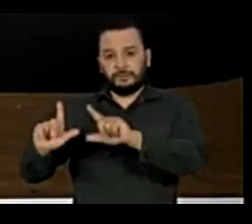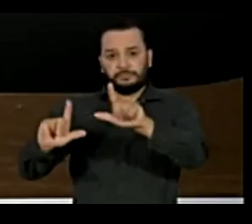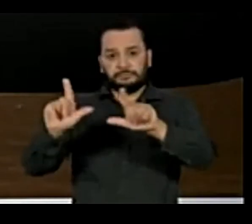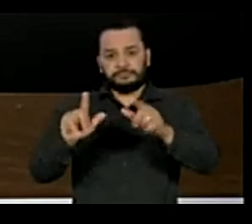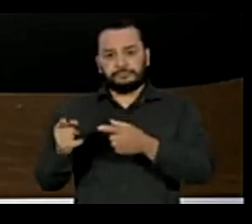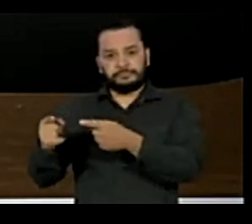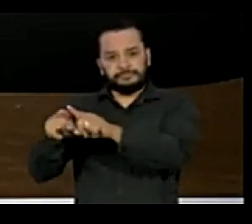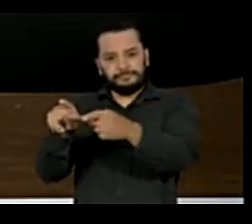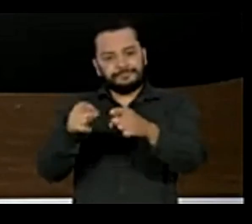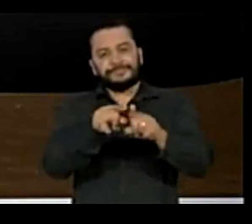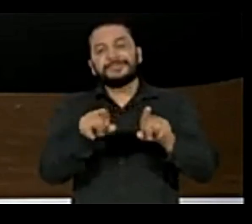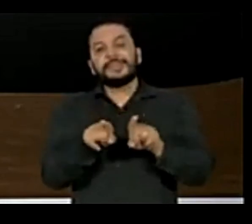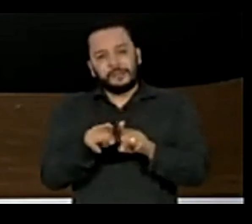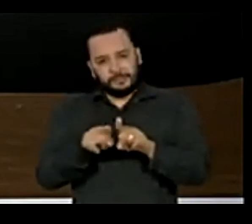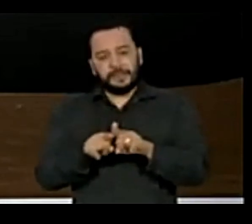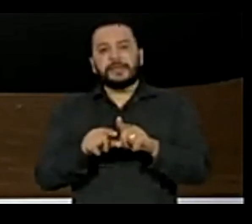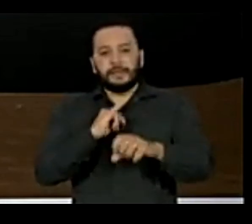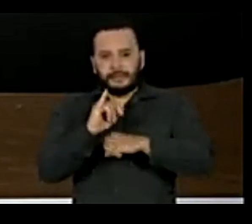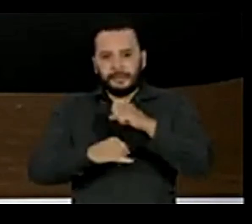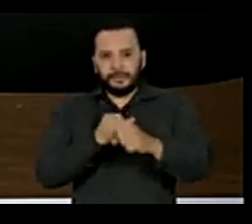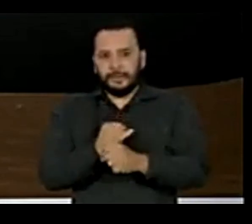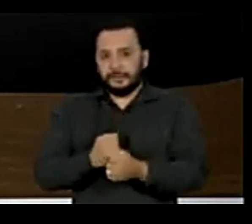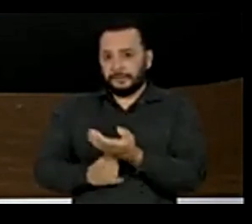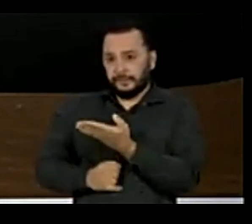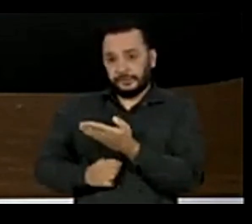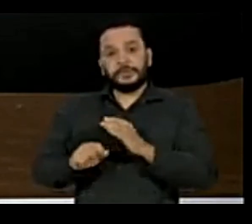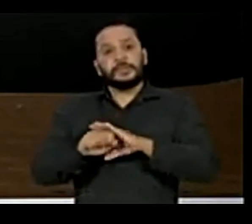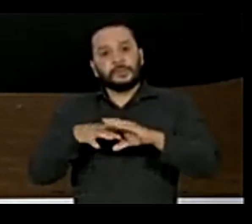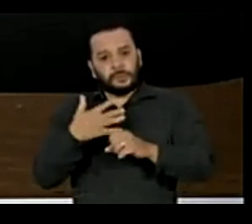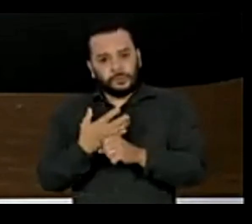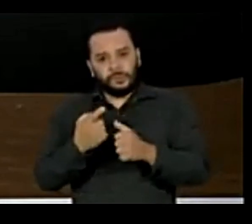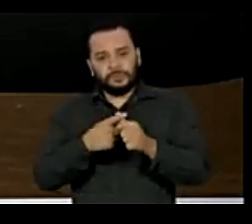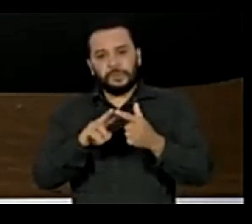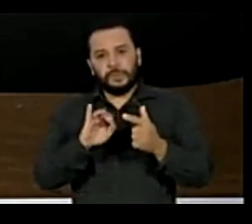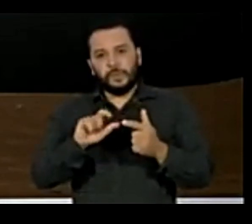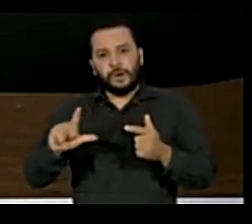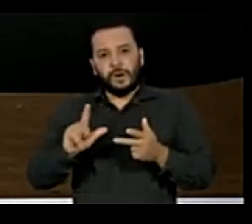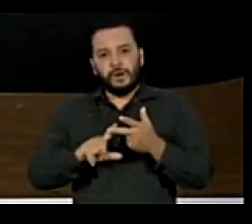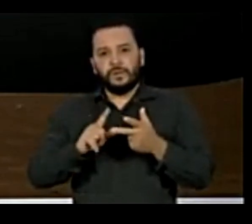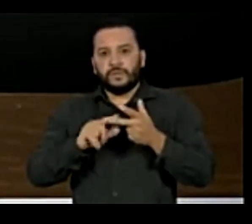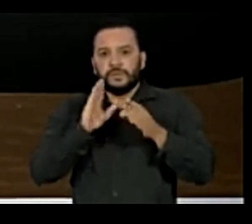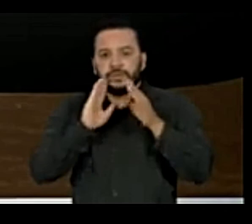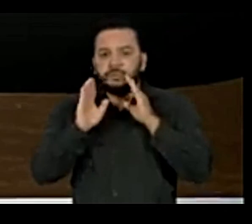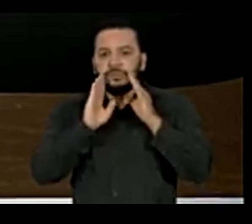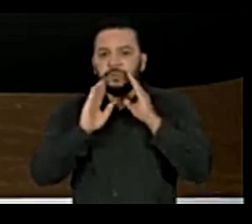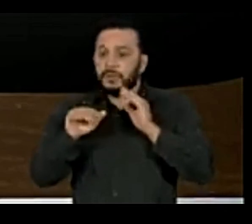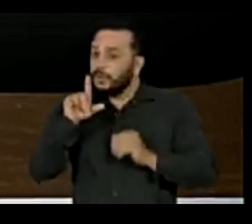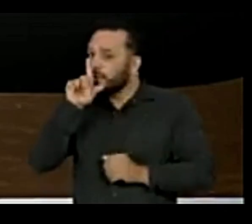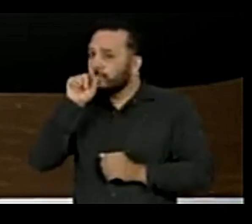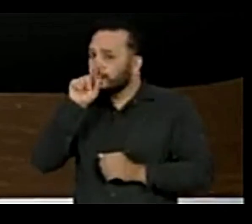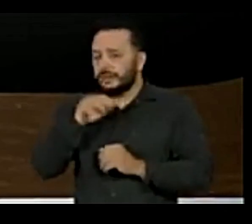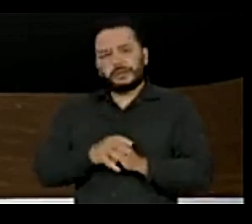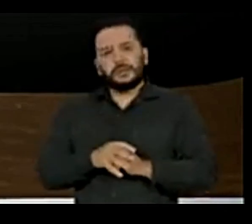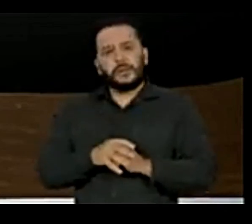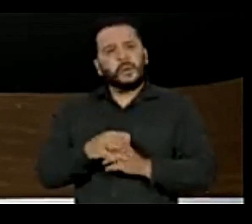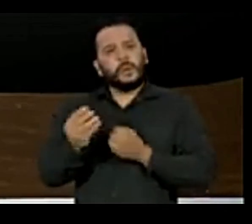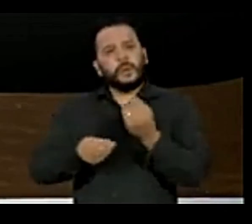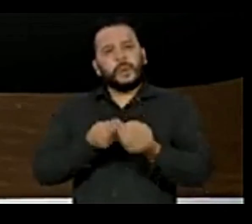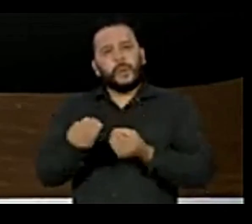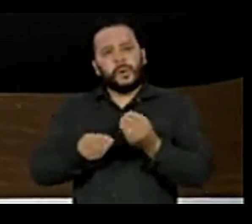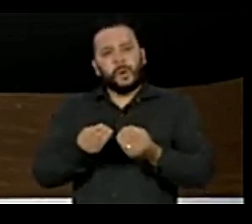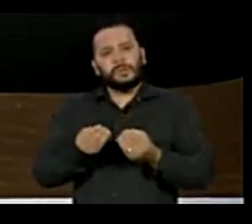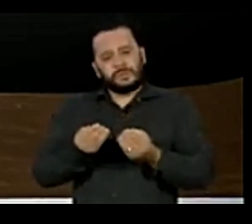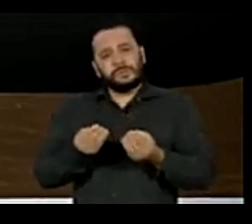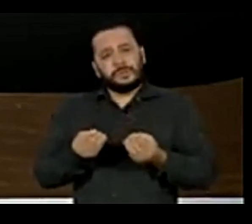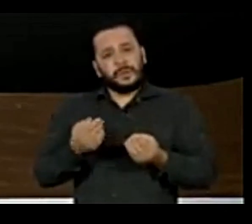e conectados com o mundo pelo UOL, YouTube, Facebook e Twitter. Afinal, o que é preciso para ocupar o